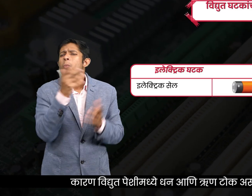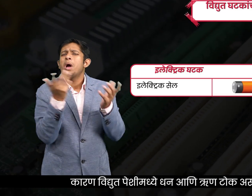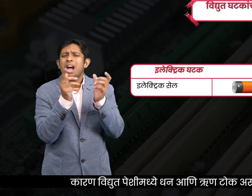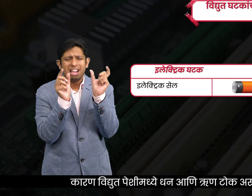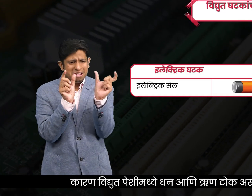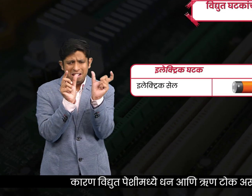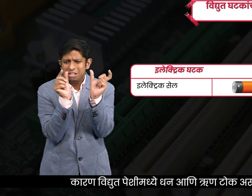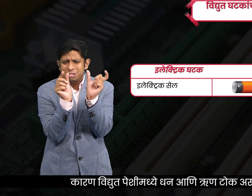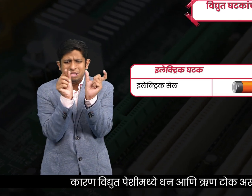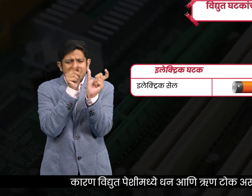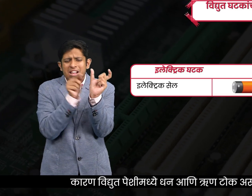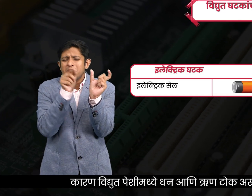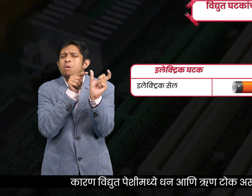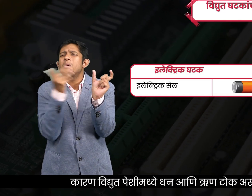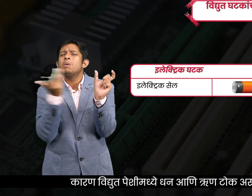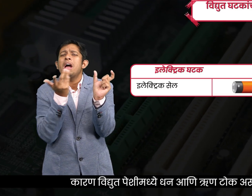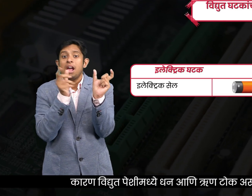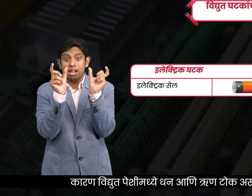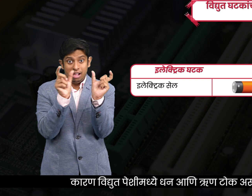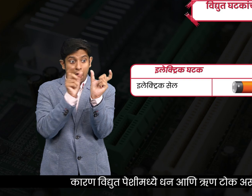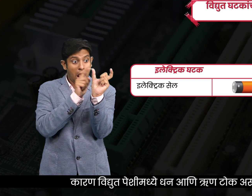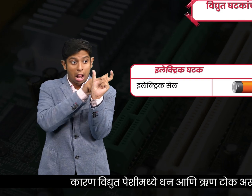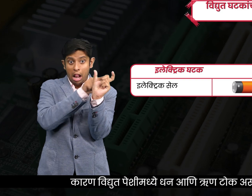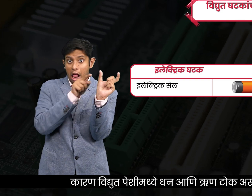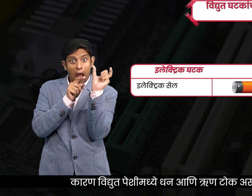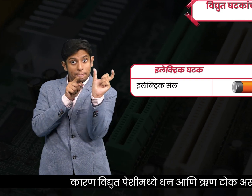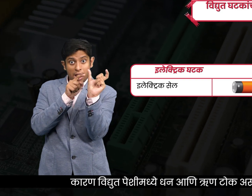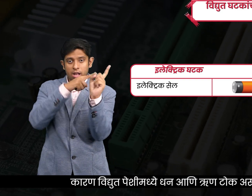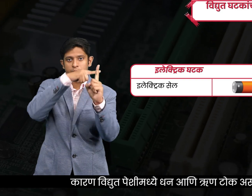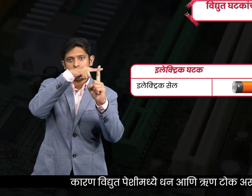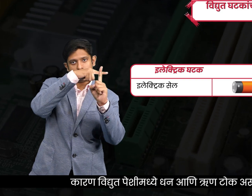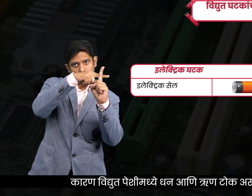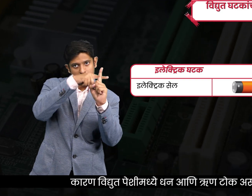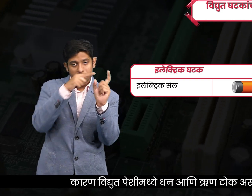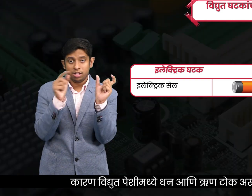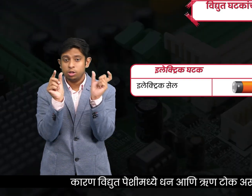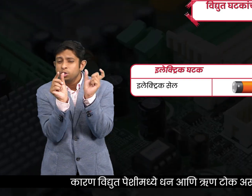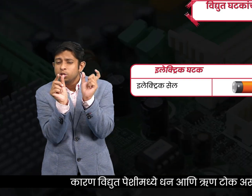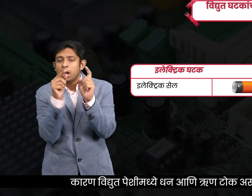कारण विद्युत सेलमध्ये घन आणि ऋण टोक असते.